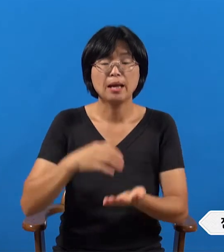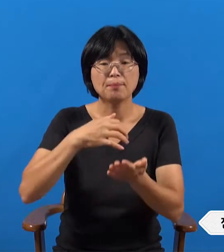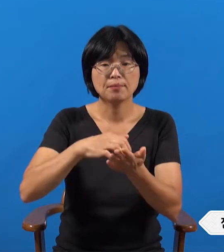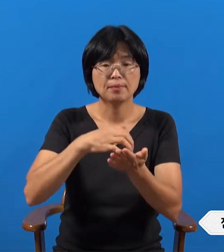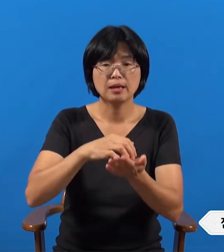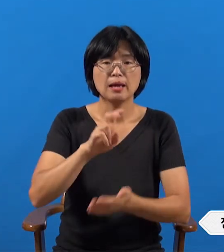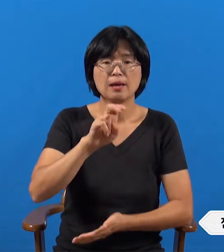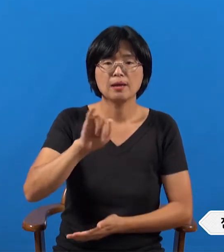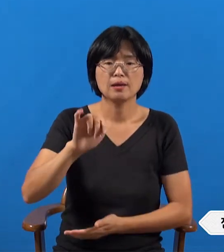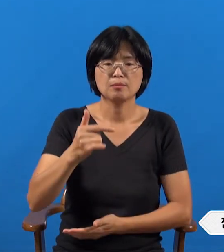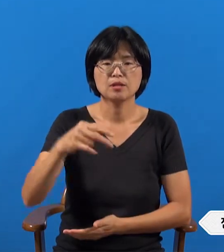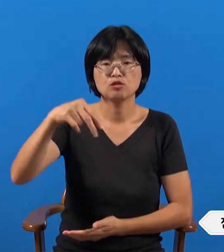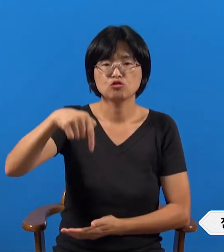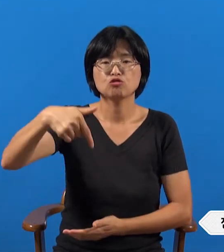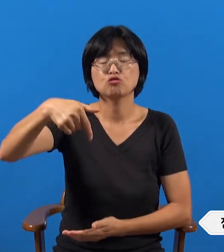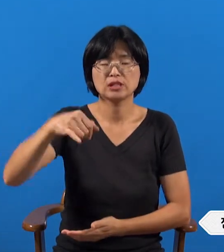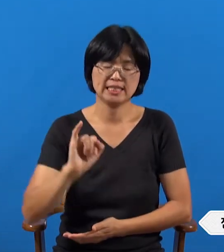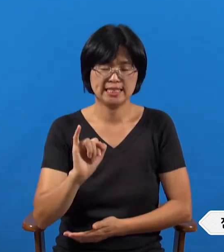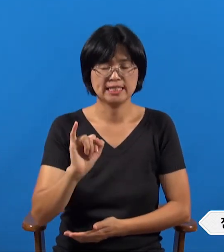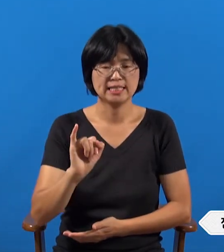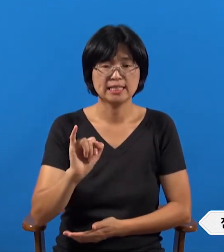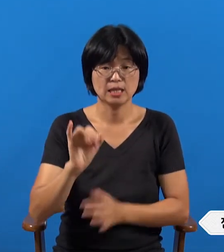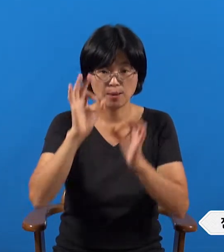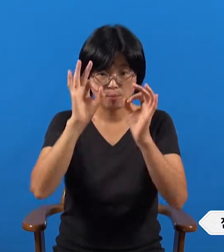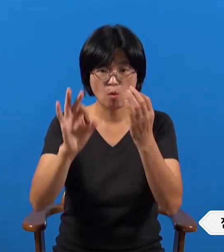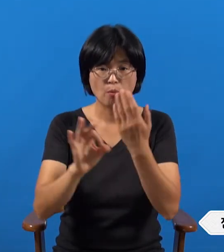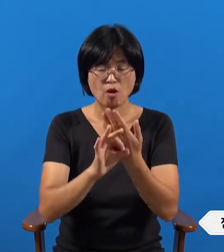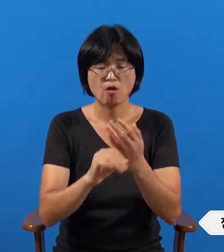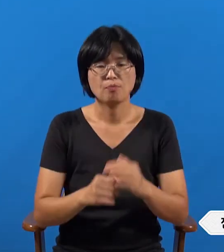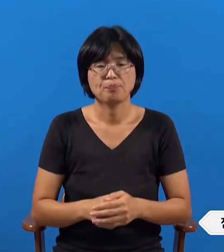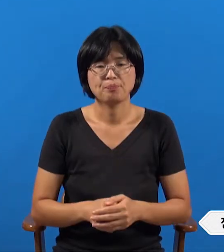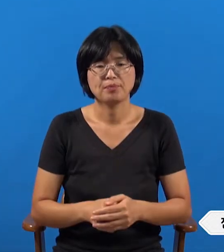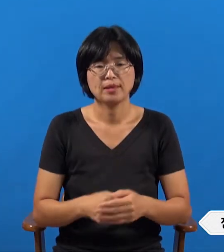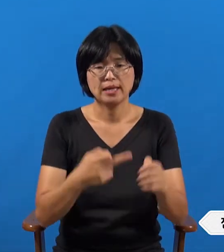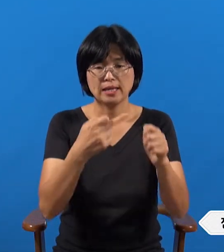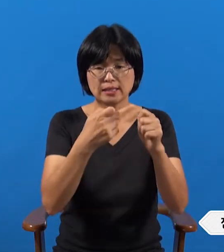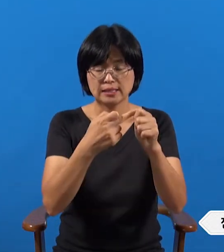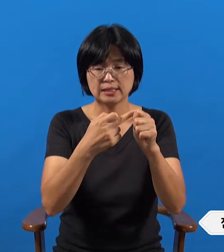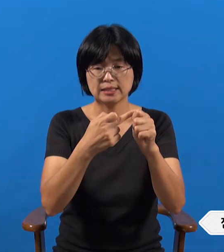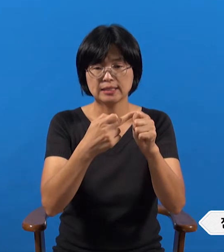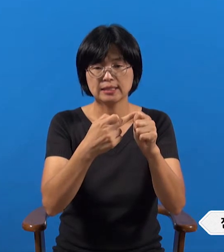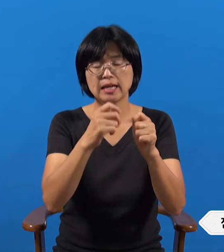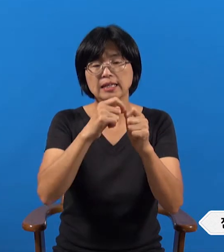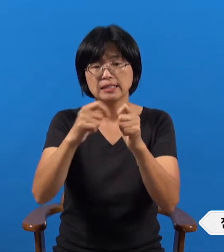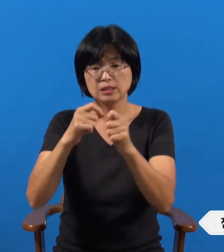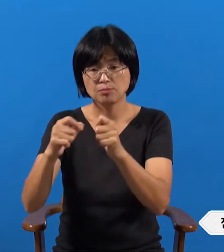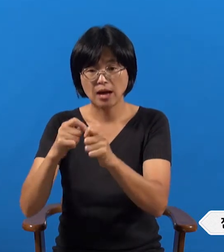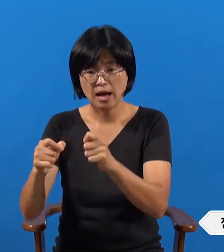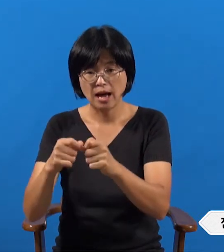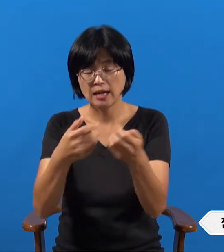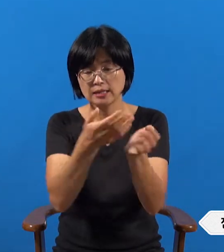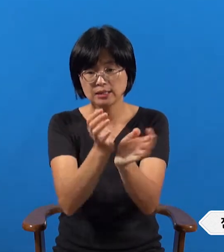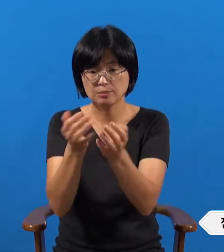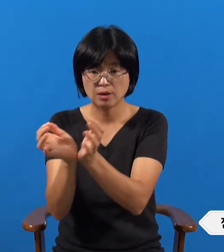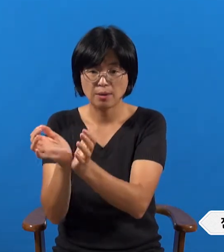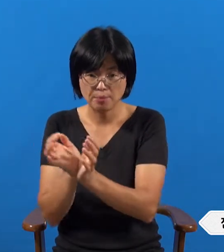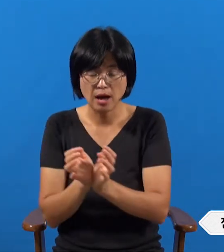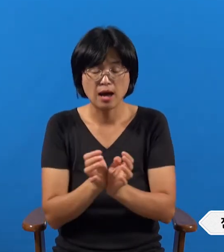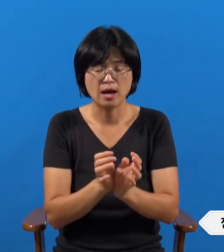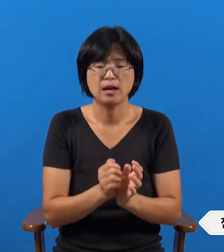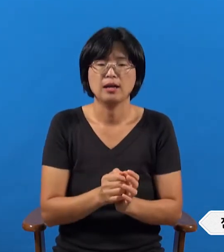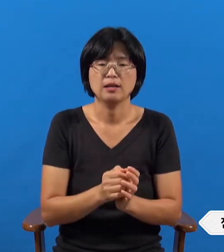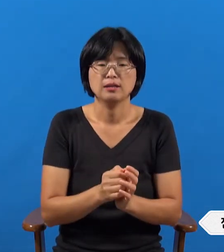우리는 12지파 리더들의 이야기가 등장합니다. 10명의 리더들은 가나안을 정탐하고